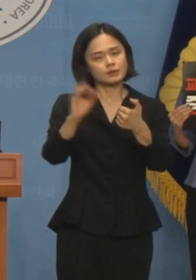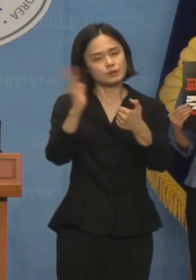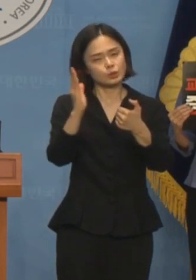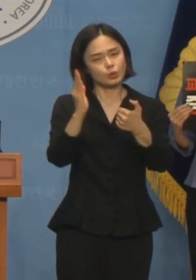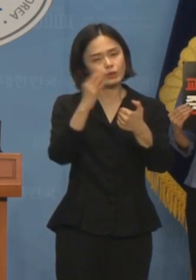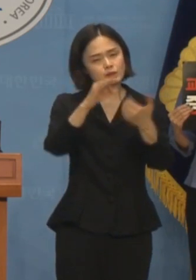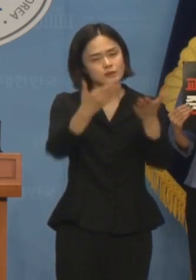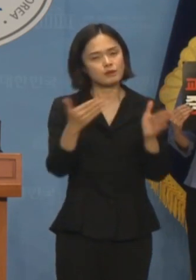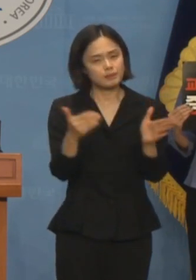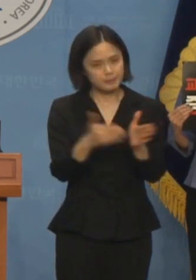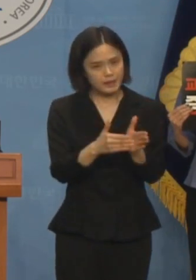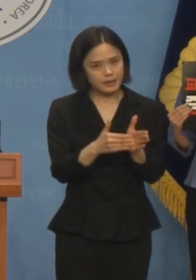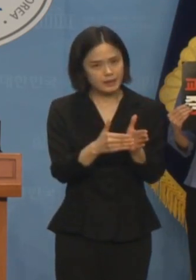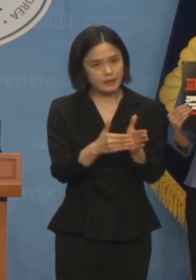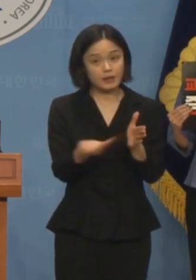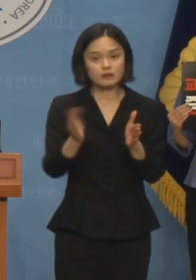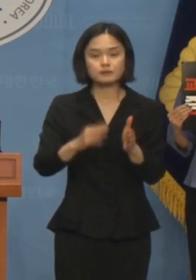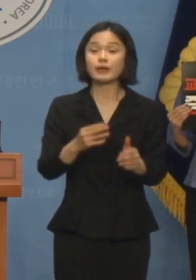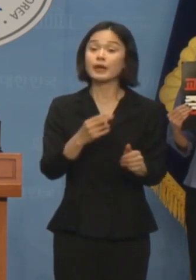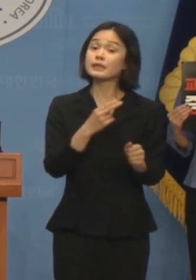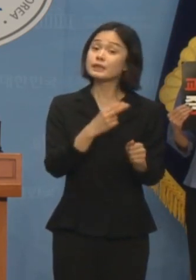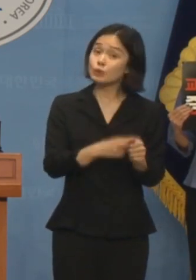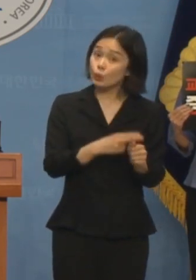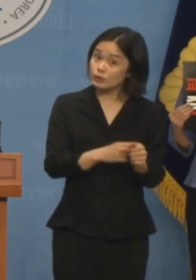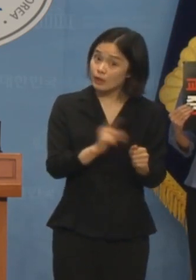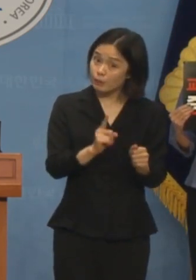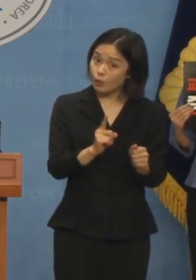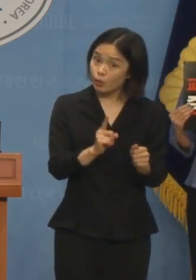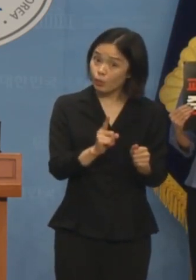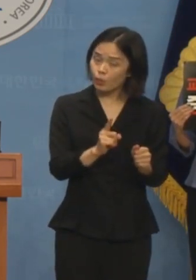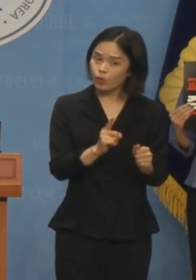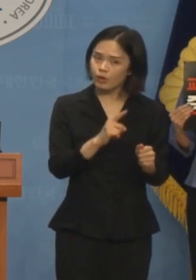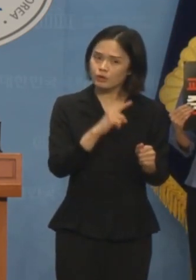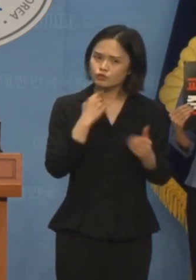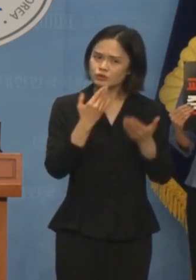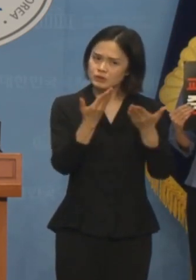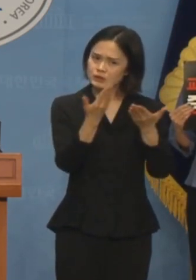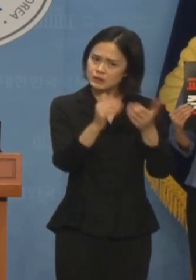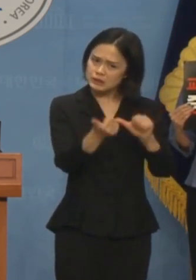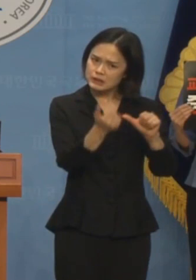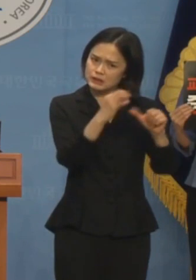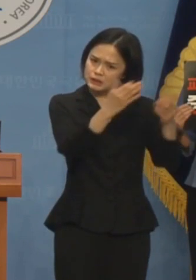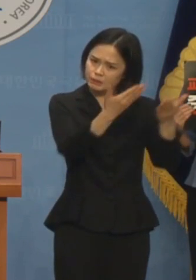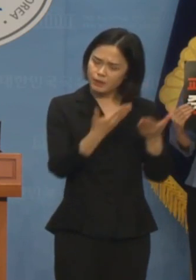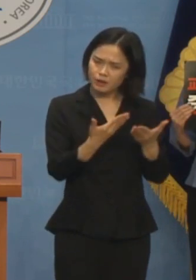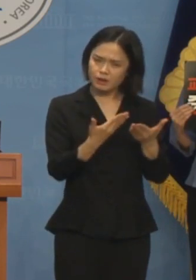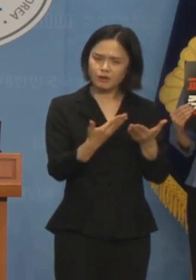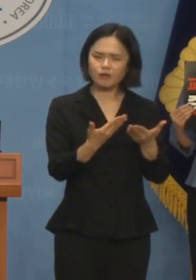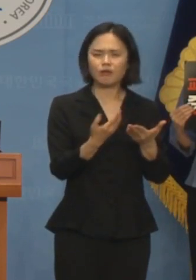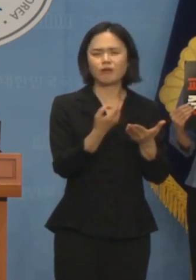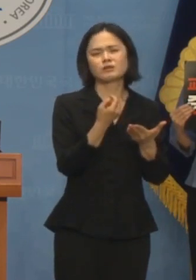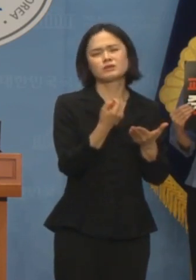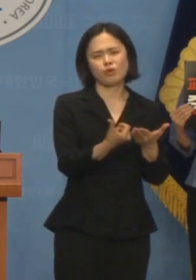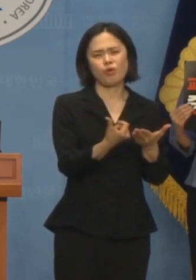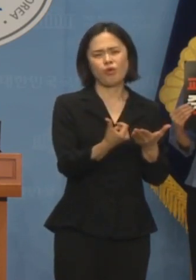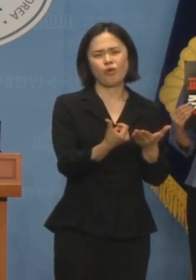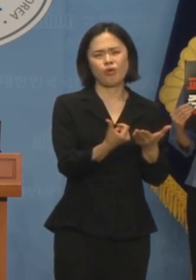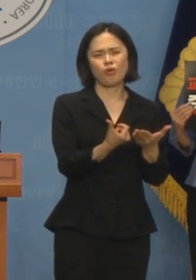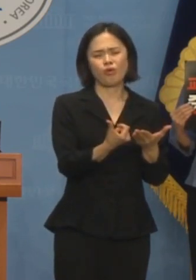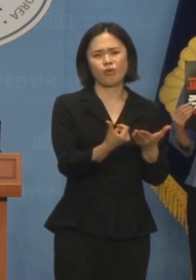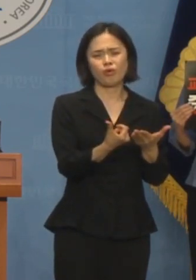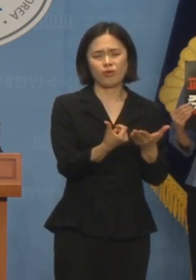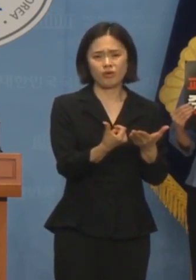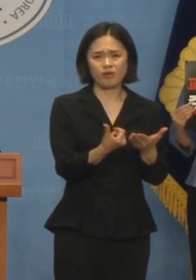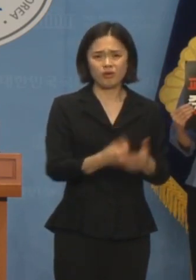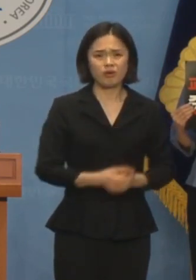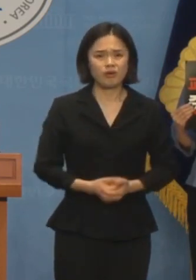포함한 교육 공무원의 경우 순직 인정 비율은 24%에 불과합니다. 통계 결과로도 알 수 있듯이 교육 공무원의 순직 인정